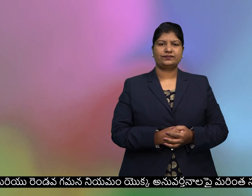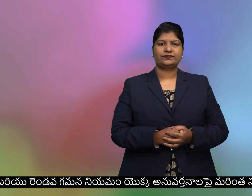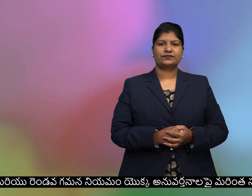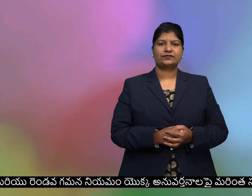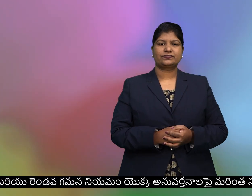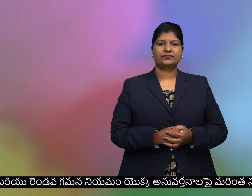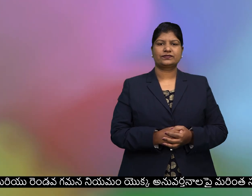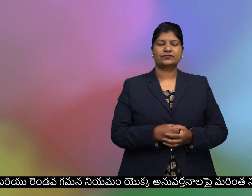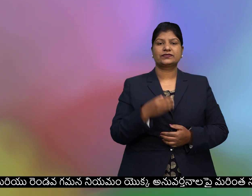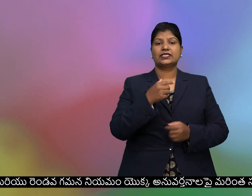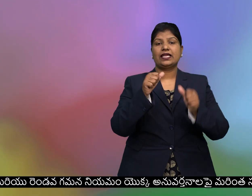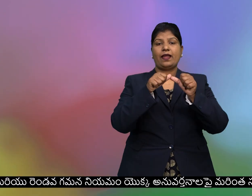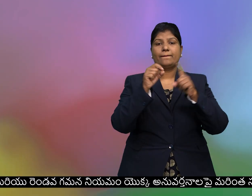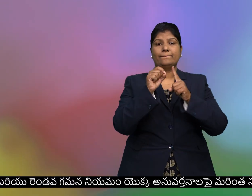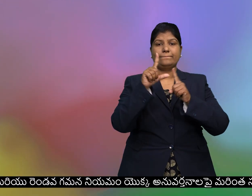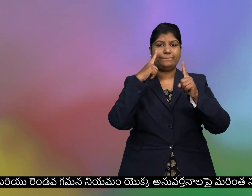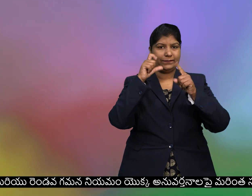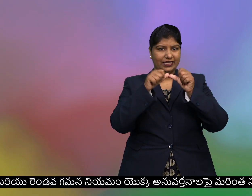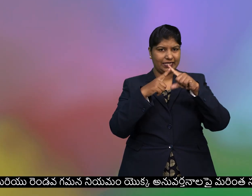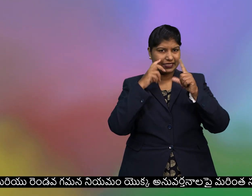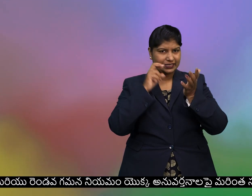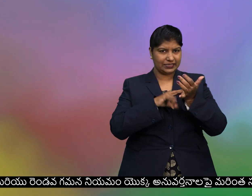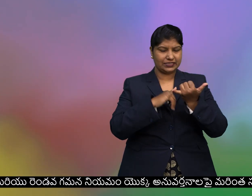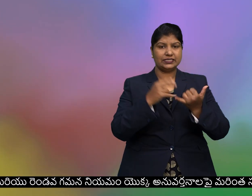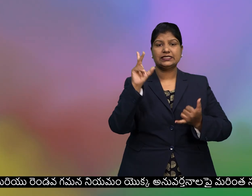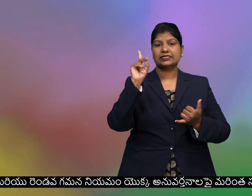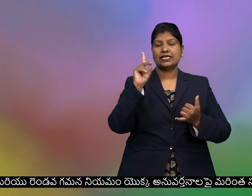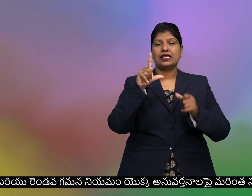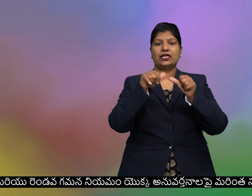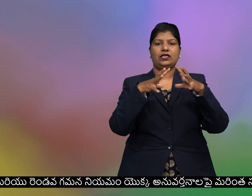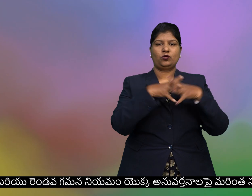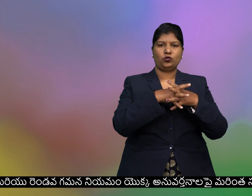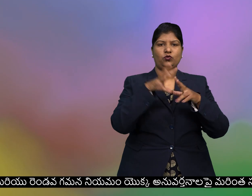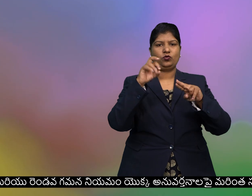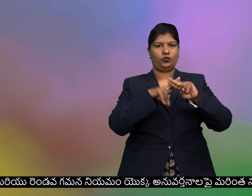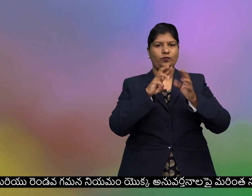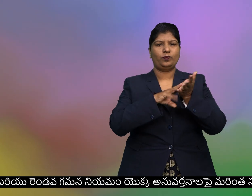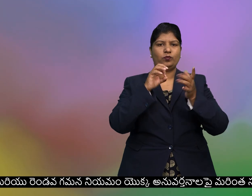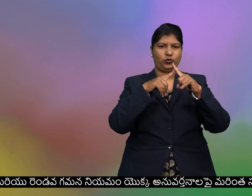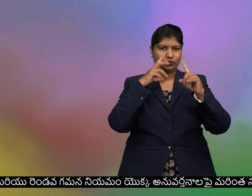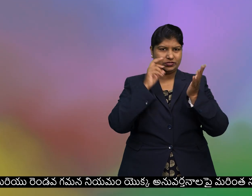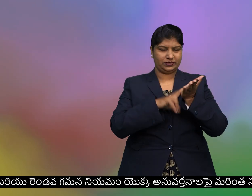మరియు రెండవ గమన నియమం యొక్క అనువర్తనాలపై మరింత సమాచారాన్ని సేకరిద్దాం.